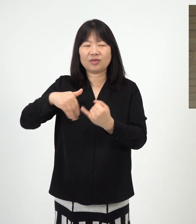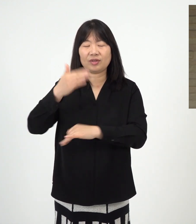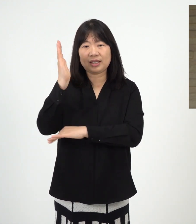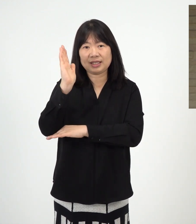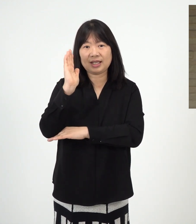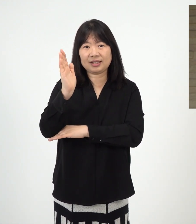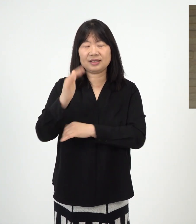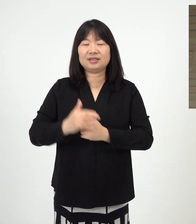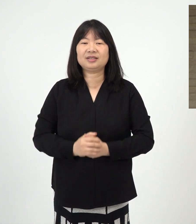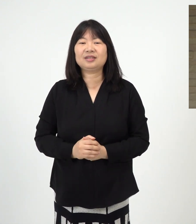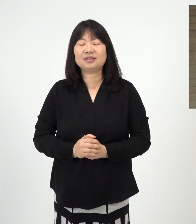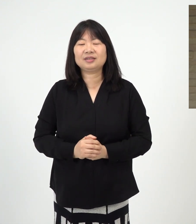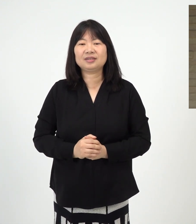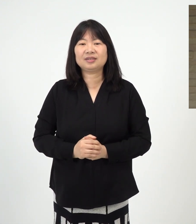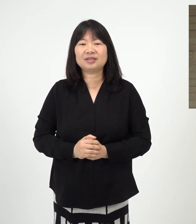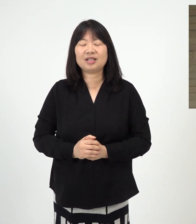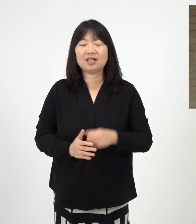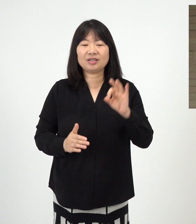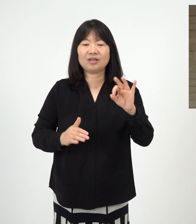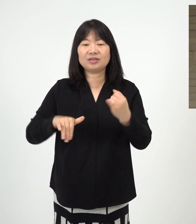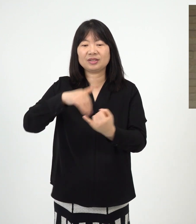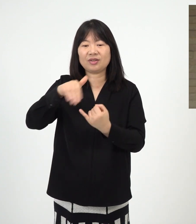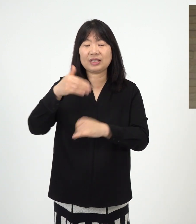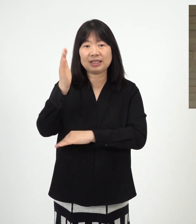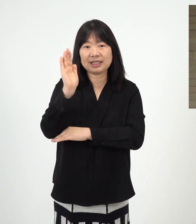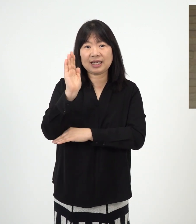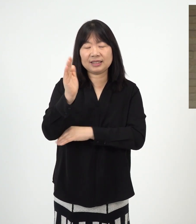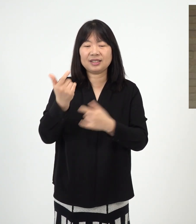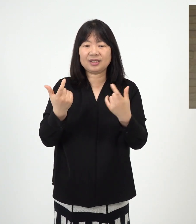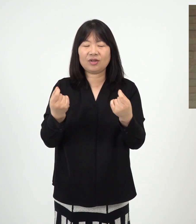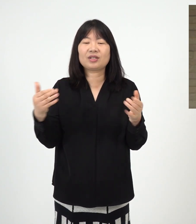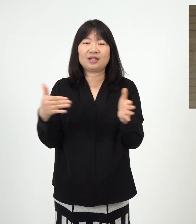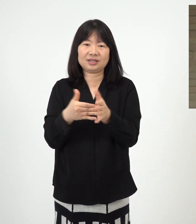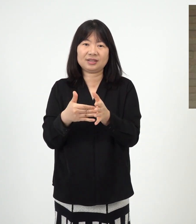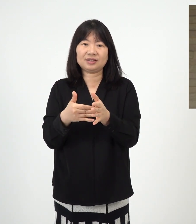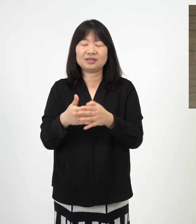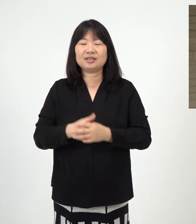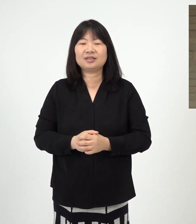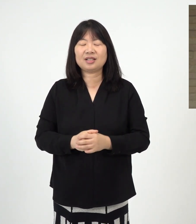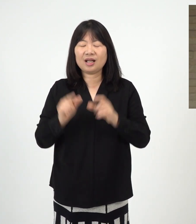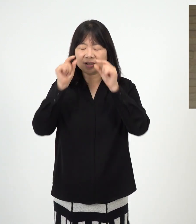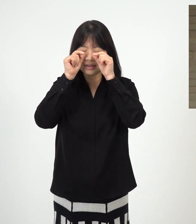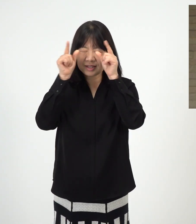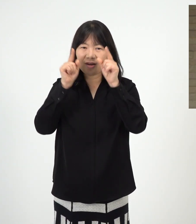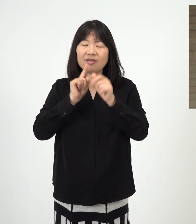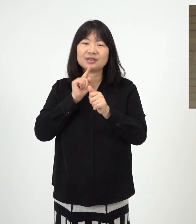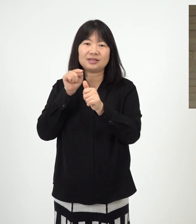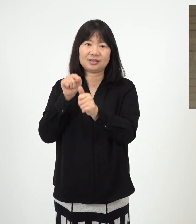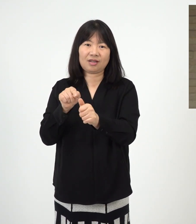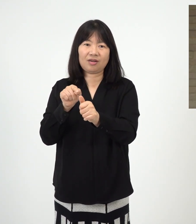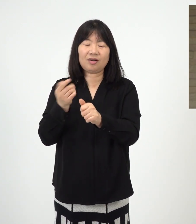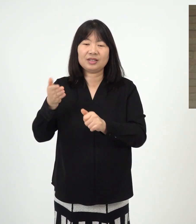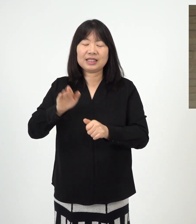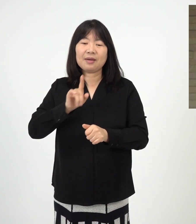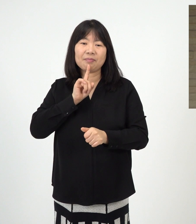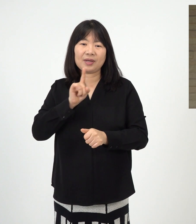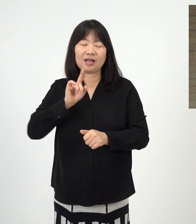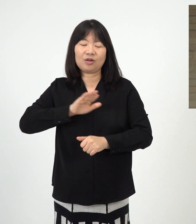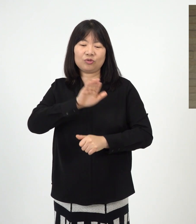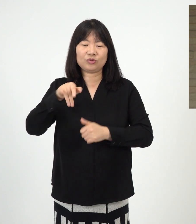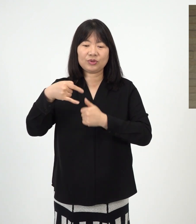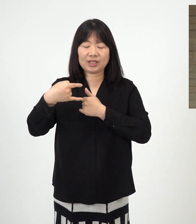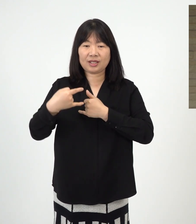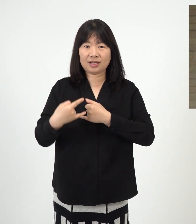이야기였어요. 자, 열처녀의 이야기는 이렇게 끝이 났습니다. 그러니까 깨어 있어라. 근데 이 말이 좀